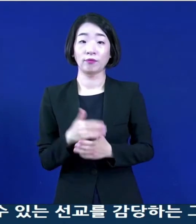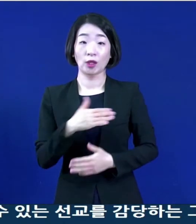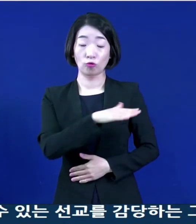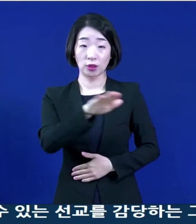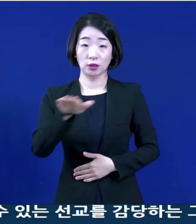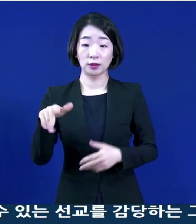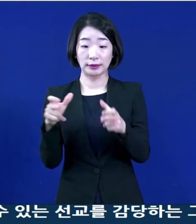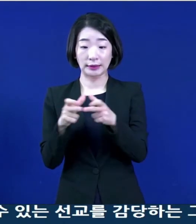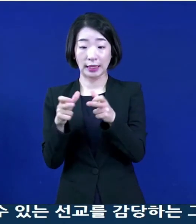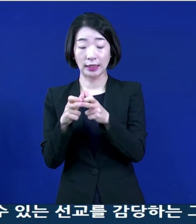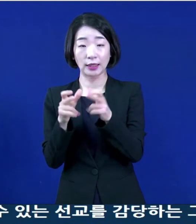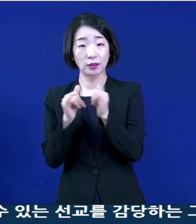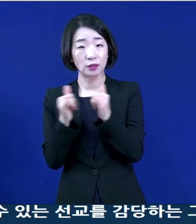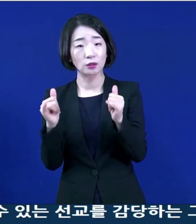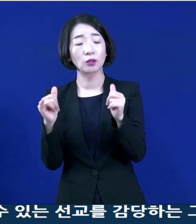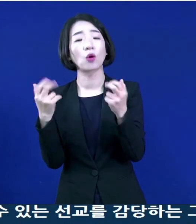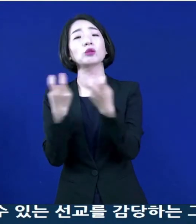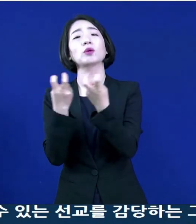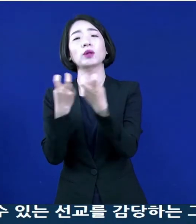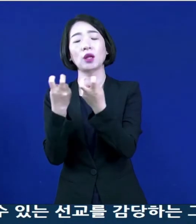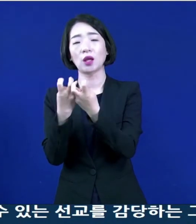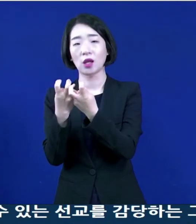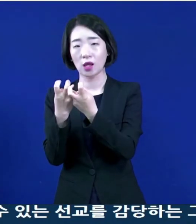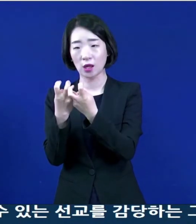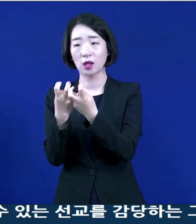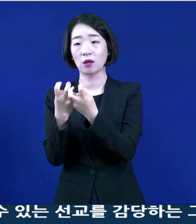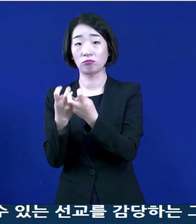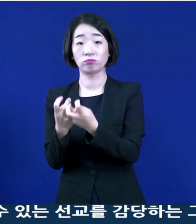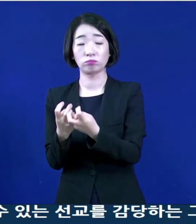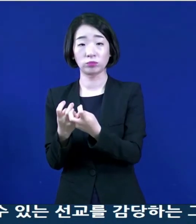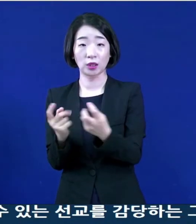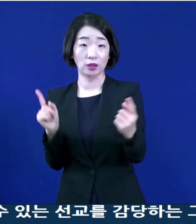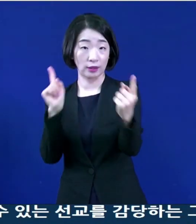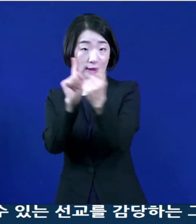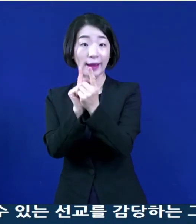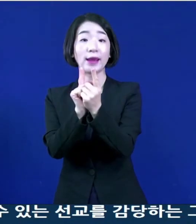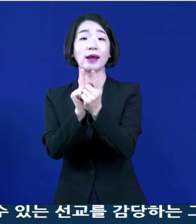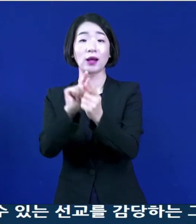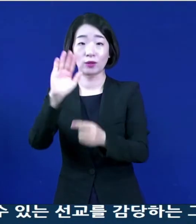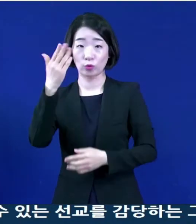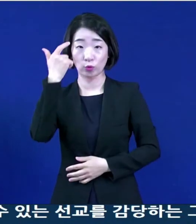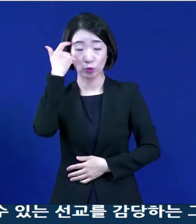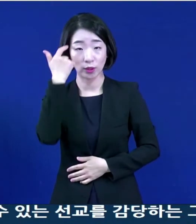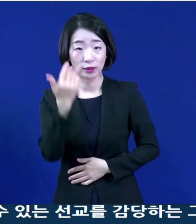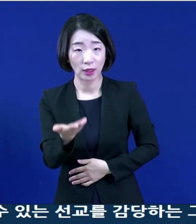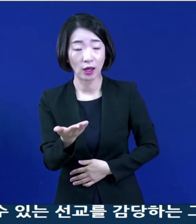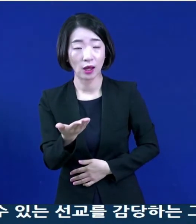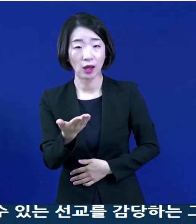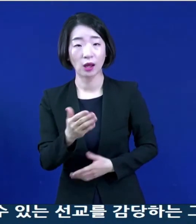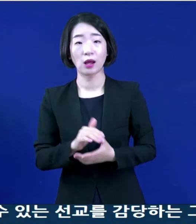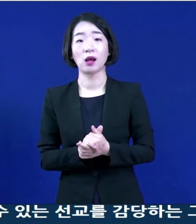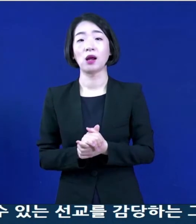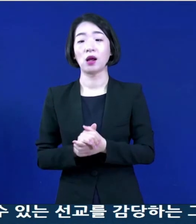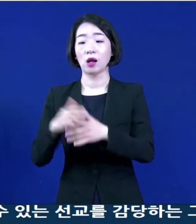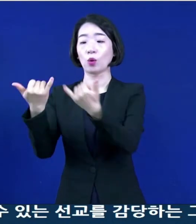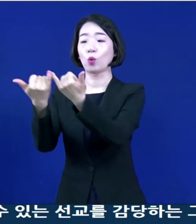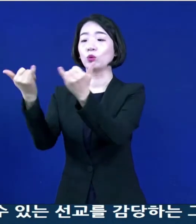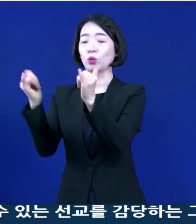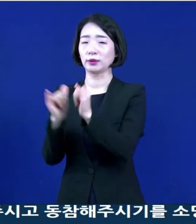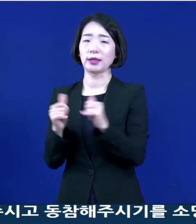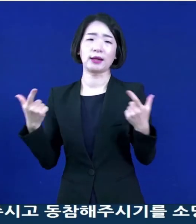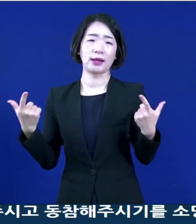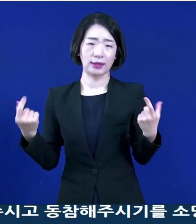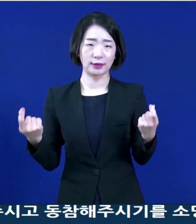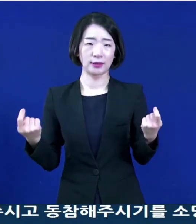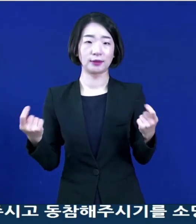장애우들을 대할 수 있어야 합니까? 몇 가지로 정리하고 마치겠습니다. 공동체의 동등한 일원으로 대해야